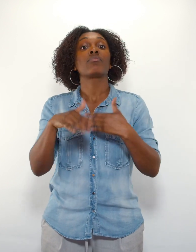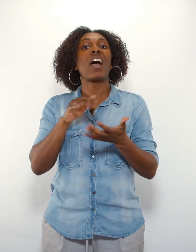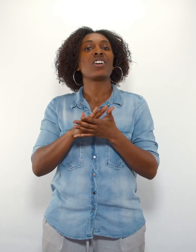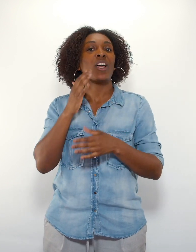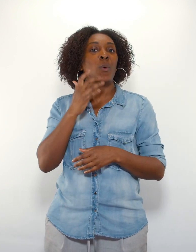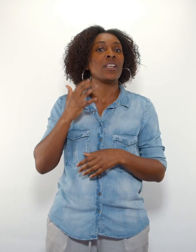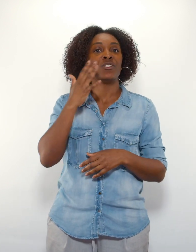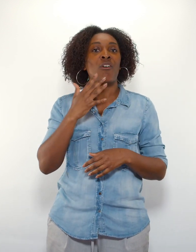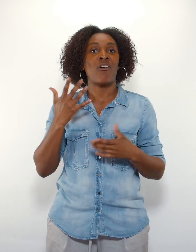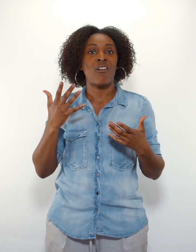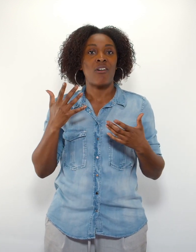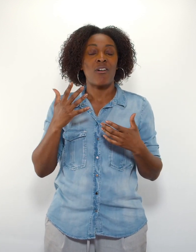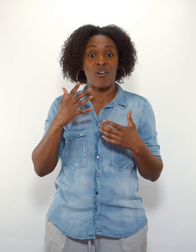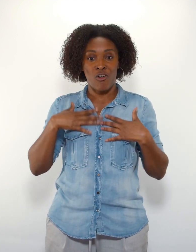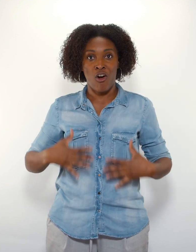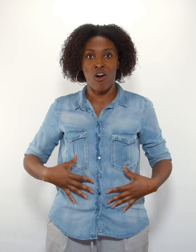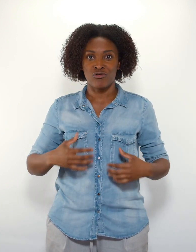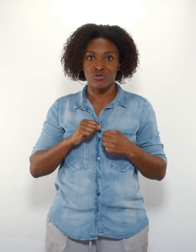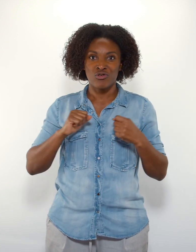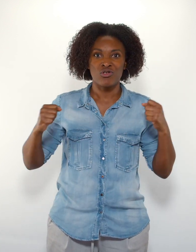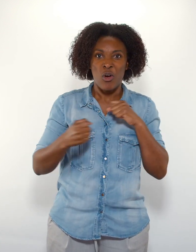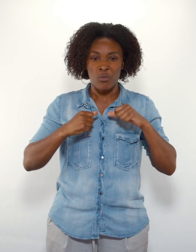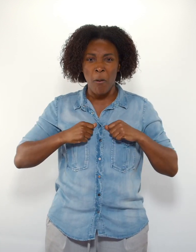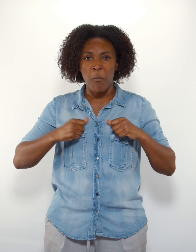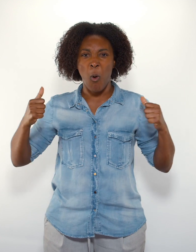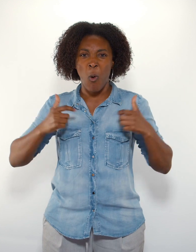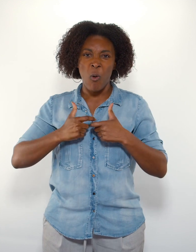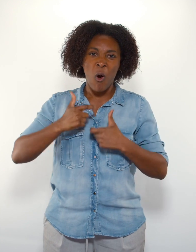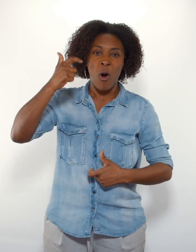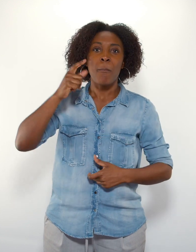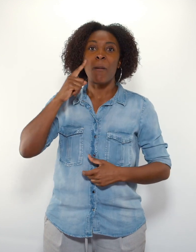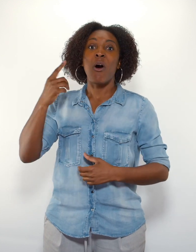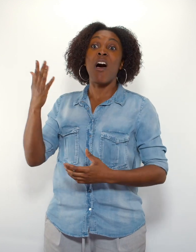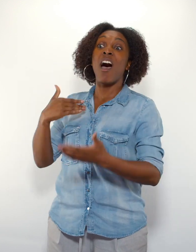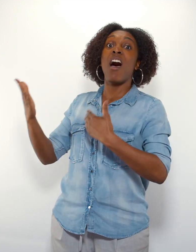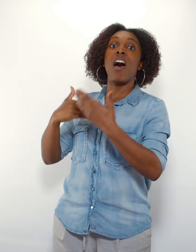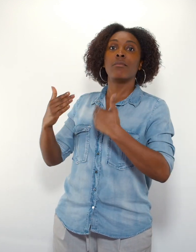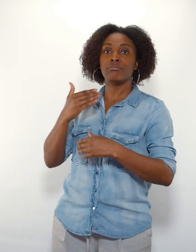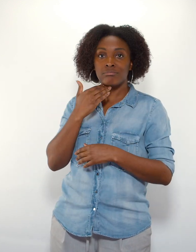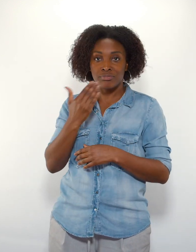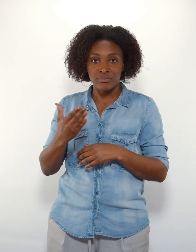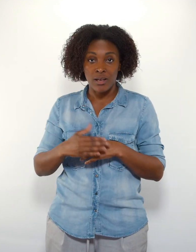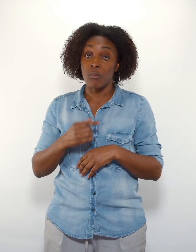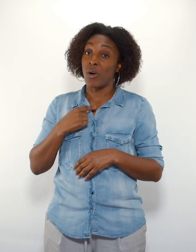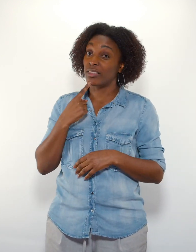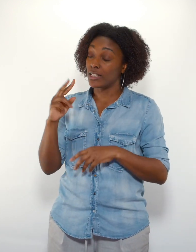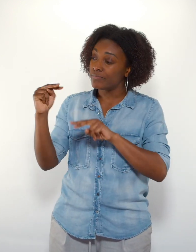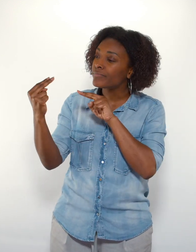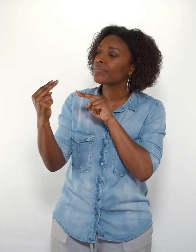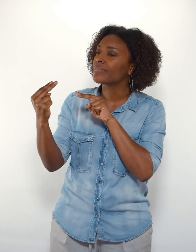l'âge de l'adolescence, ma morphologie avait changé, donc ma mère ne pouvait me frapper comme auparavant. Alors je lui ai dit, sous les yeux,